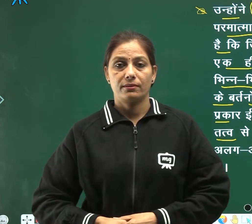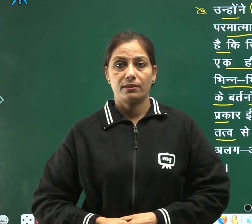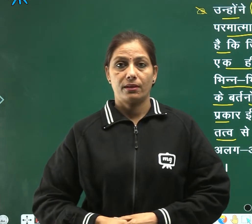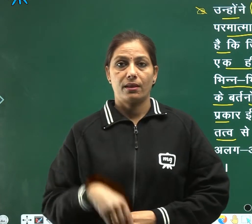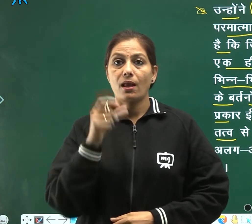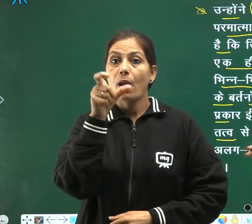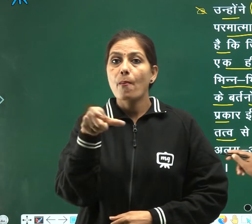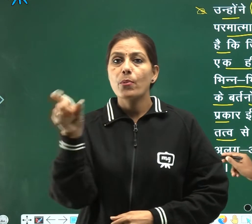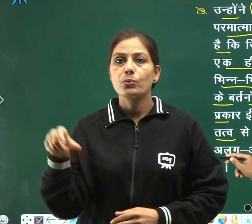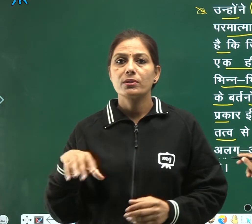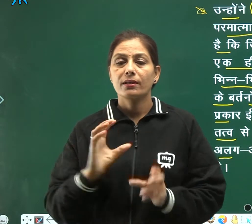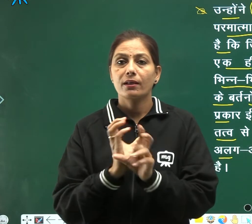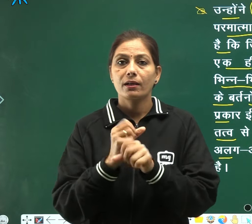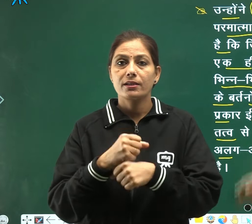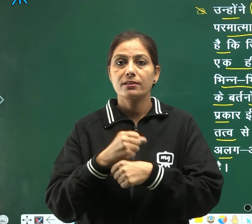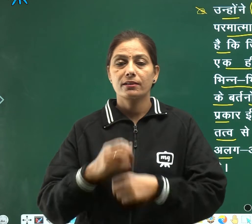मनुष्य की रचना